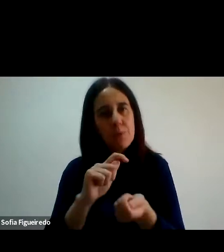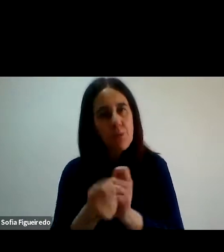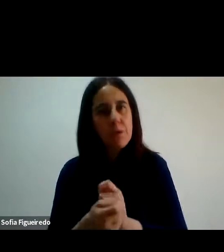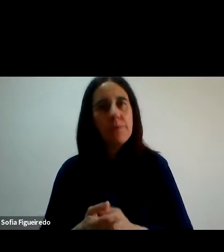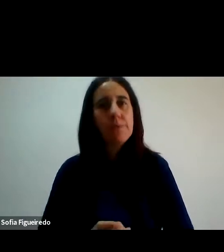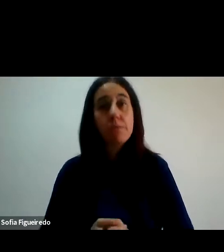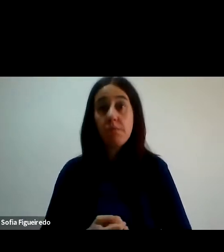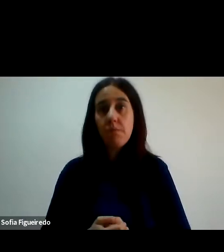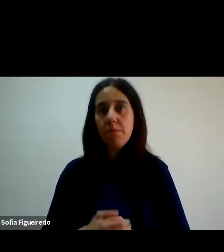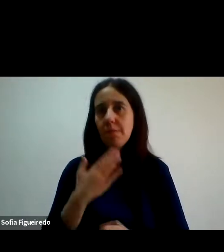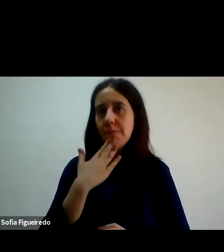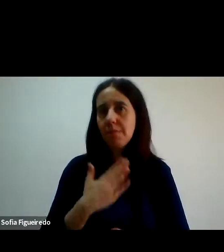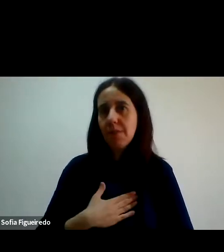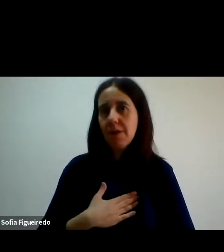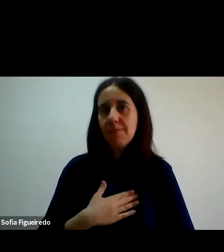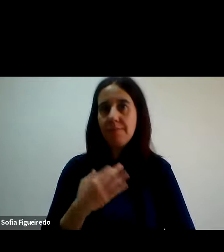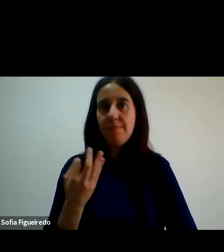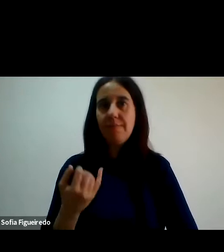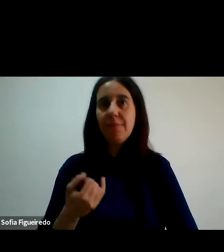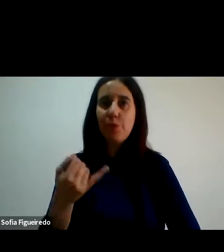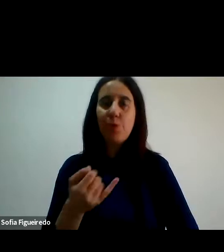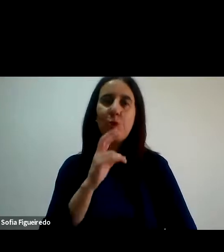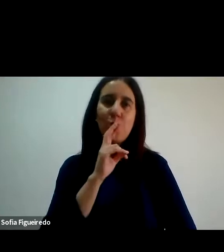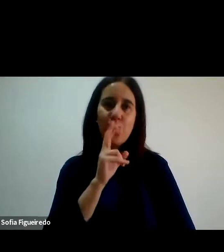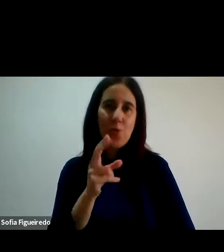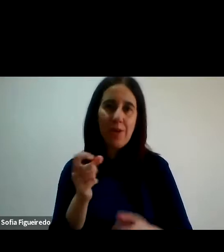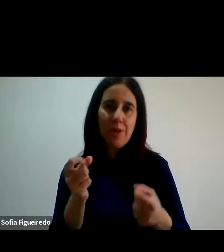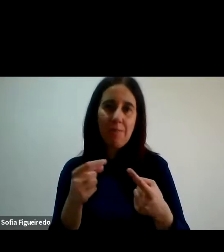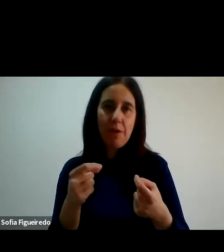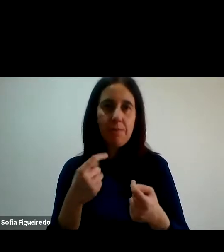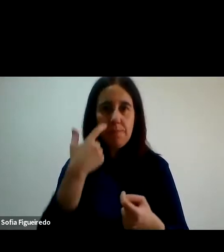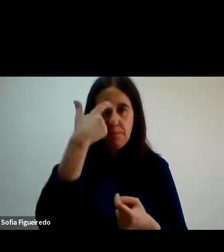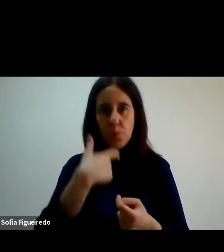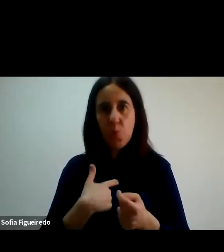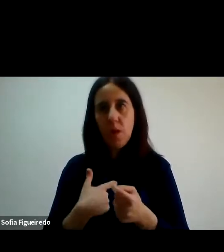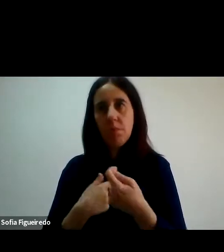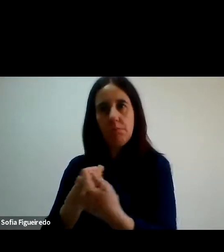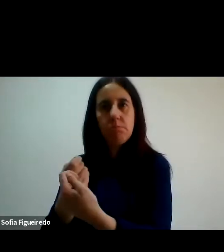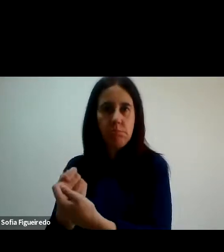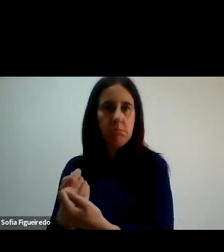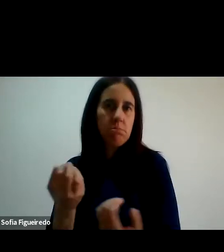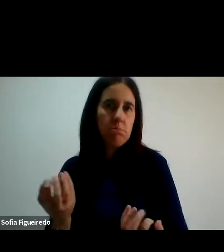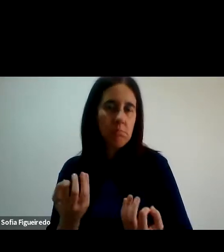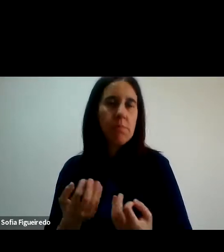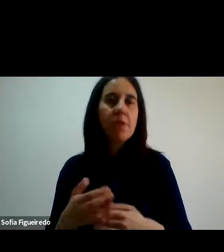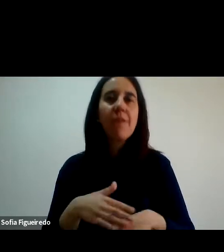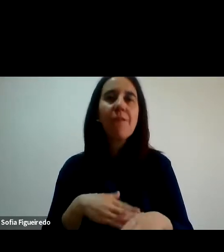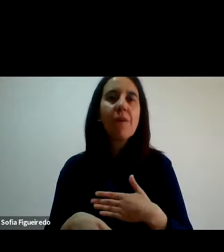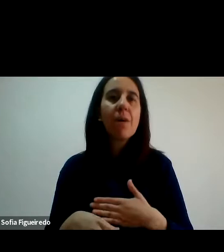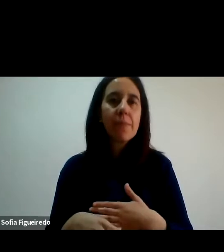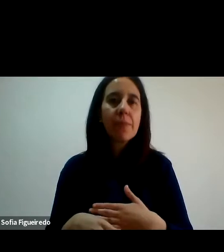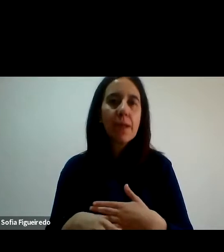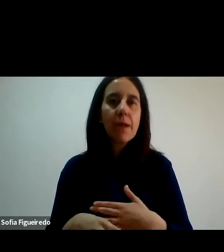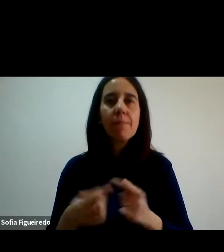Ora, isto traz-nos, precisamente, nós depois respondíamos a este e-mail de uma forma pessoal, obviamente, e o que fazíamos era isto traz-nos